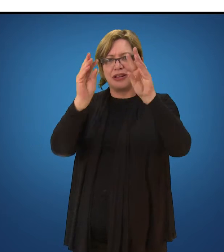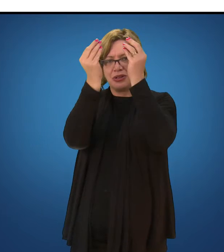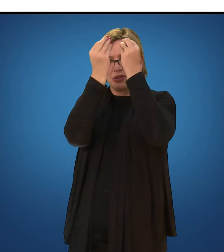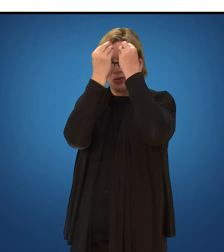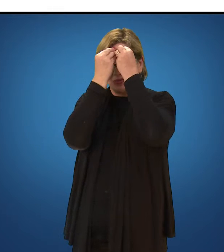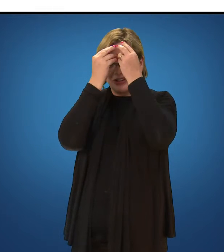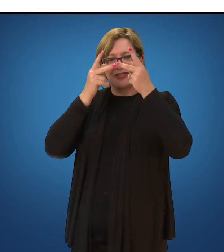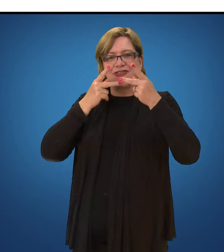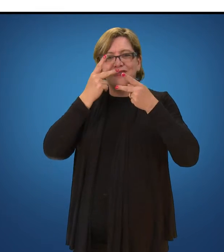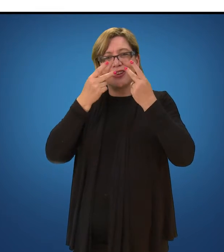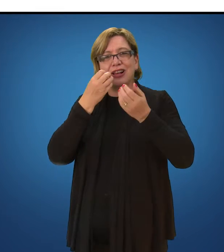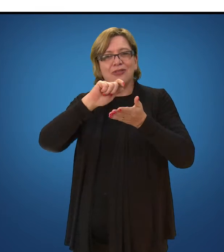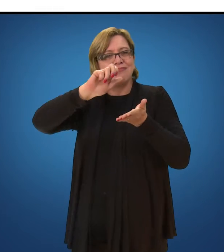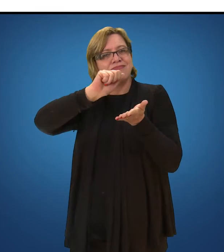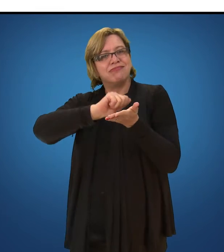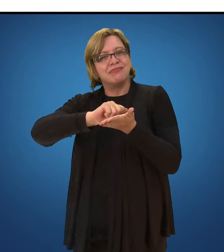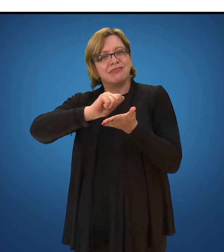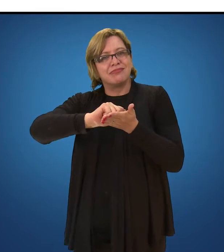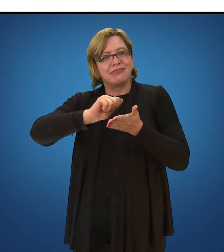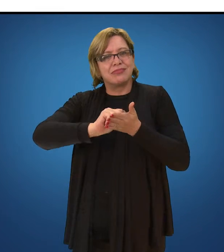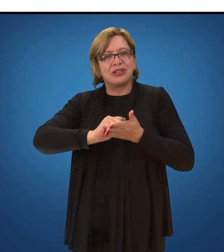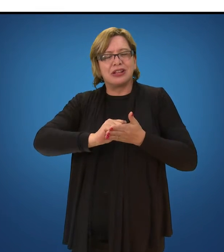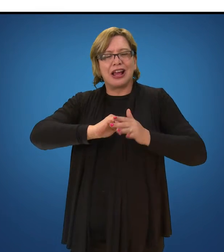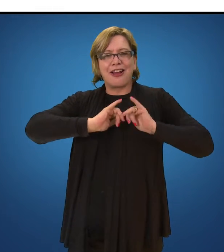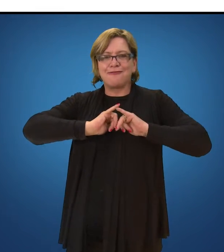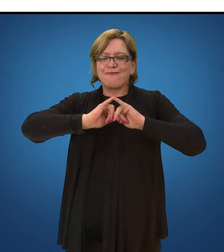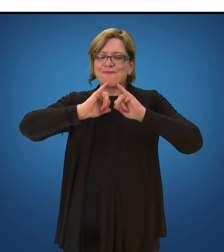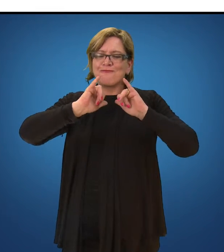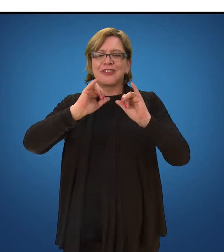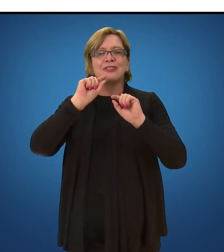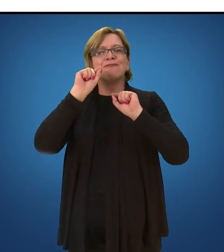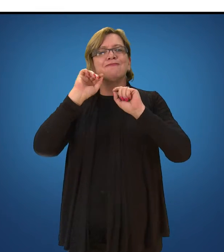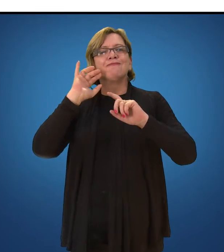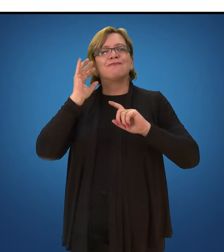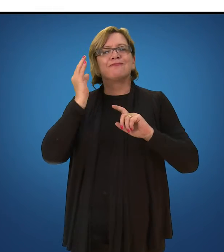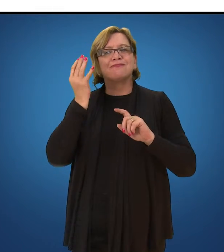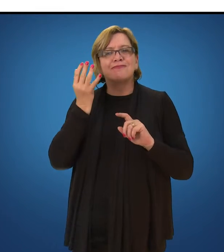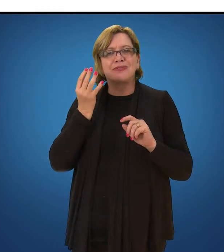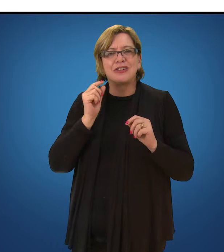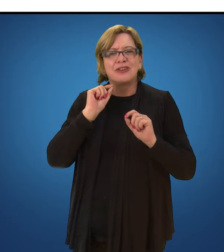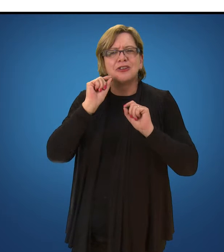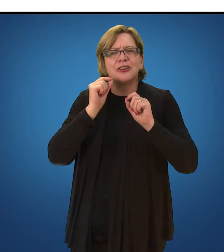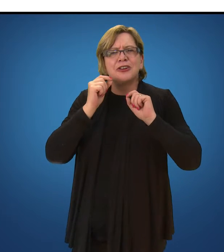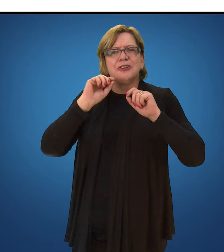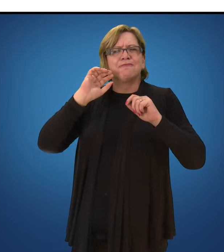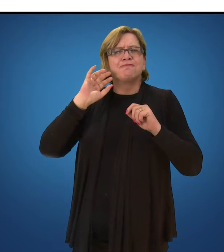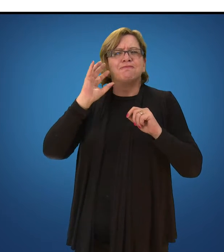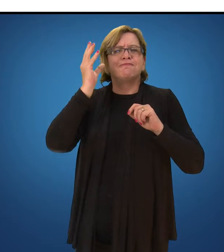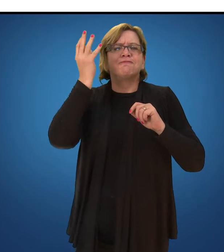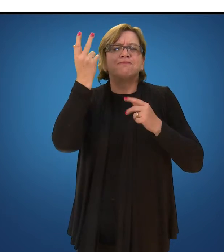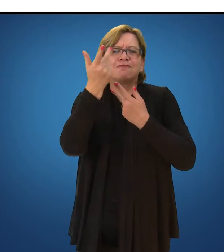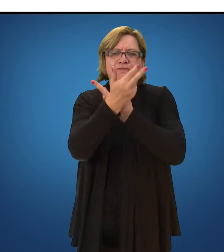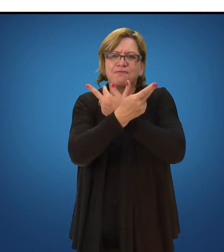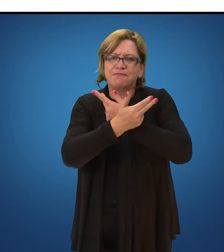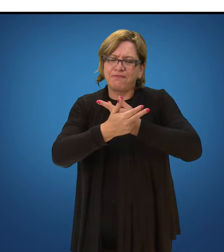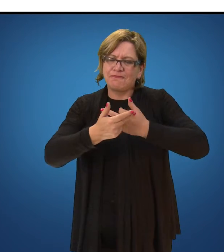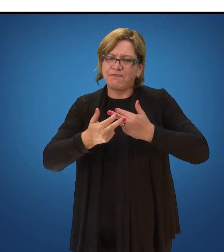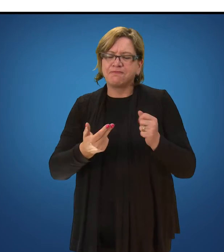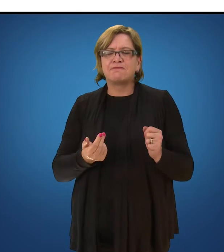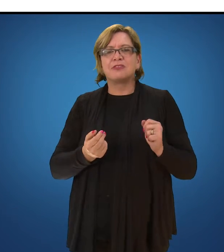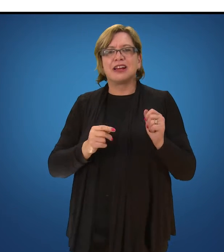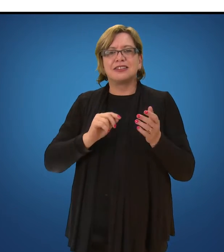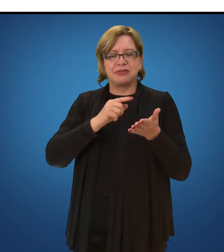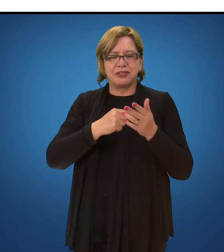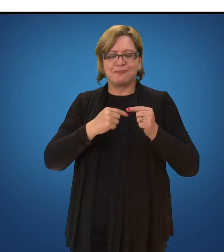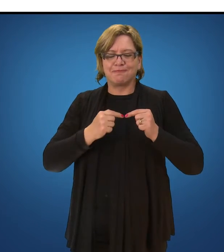ou escrita, conta algo, coloca eventos em uma certa sucessão e